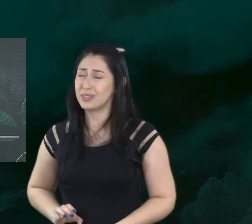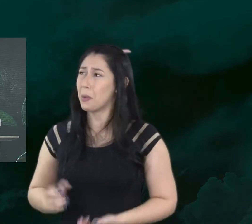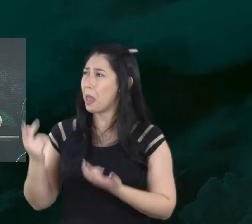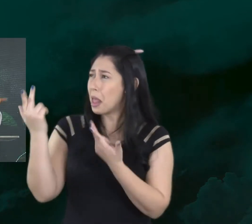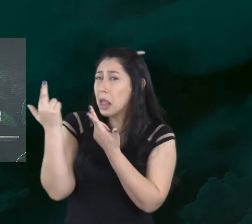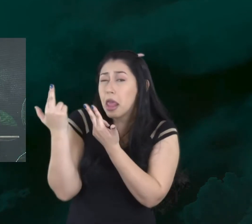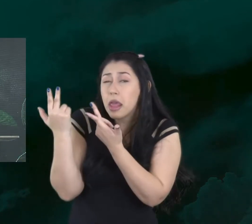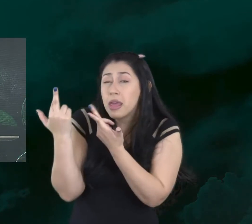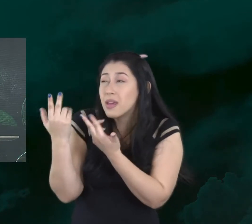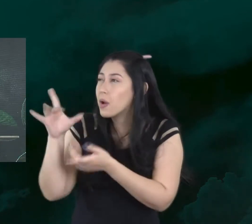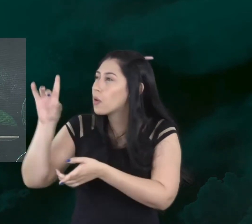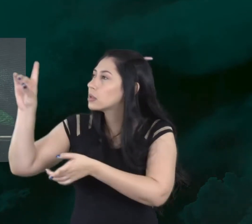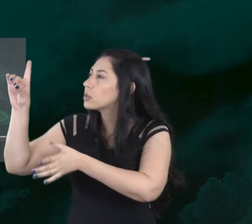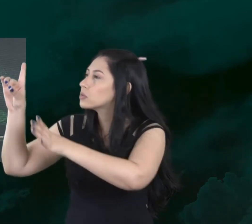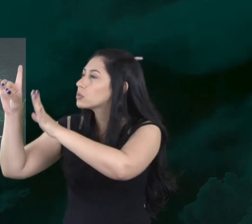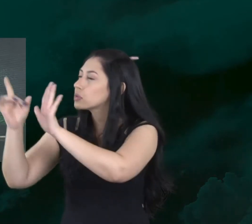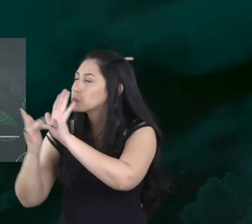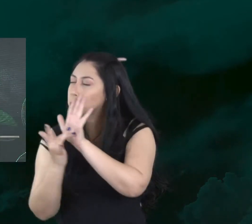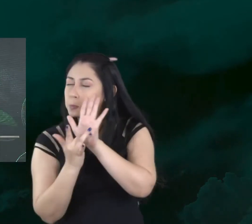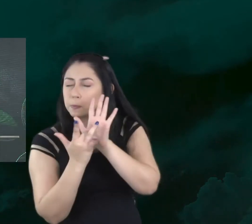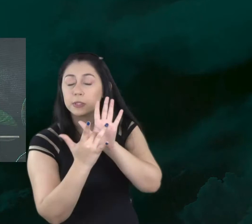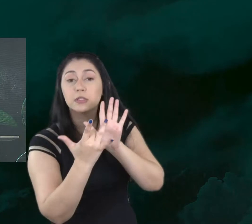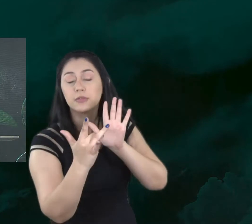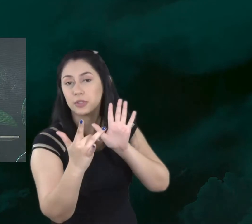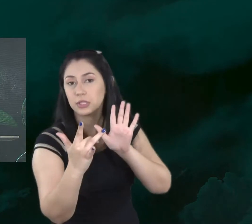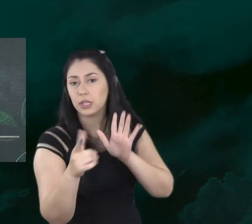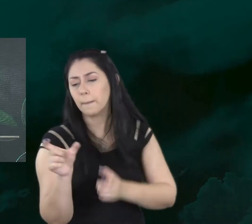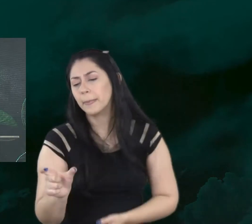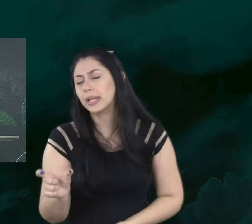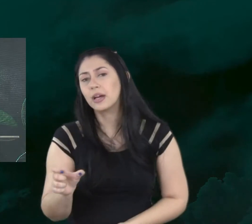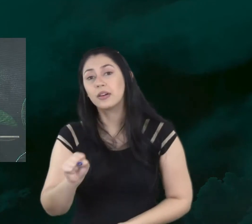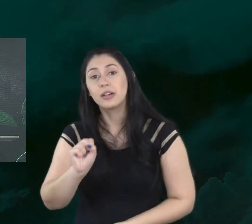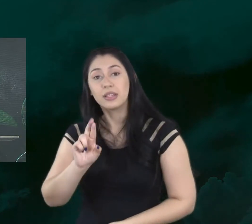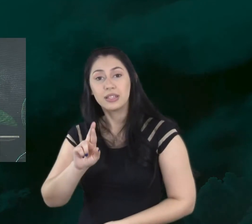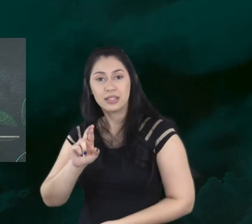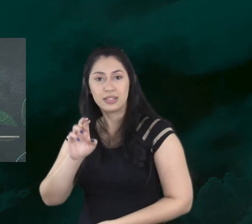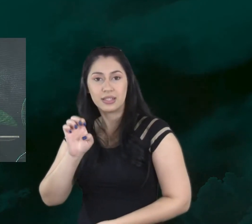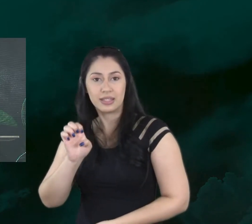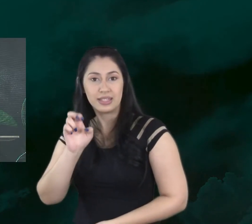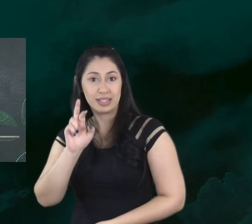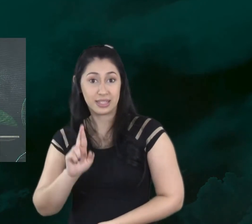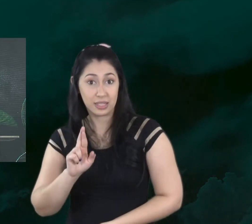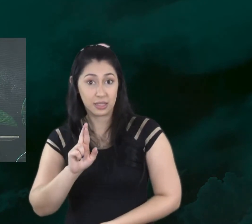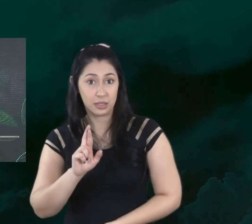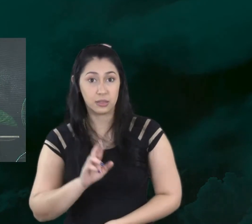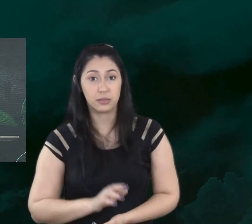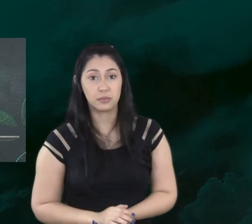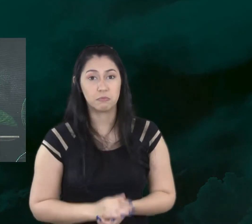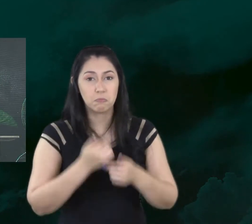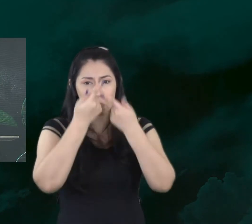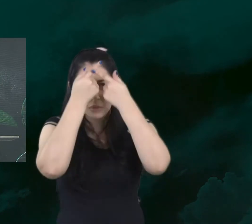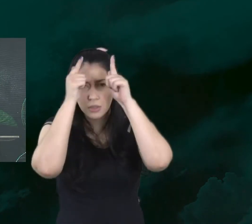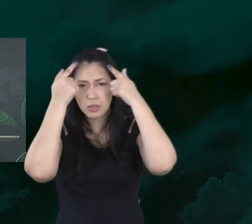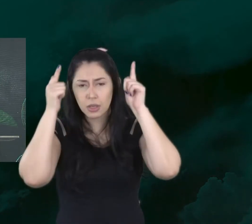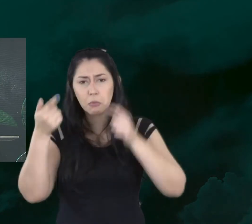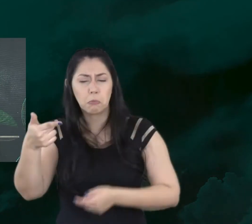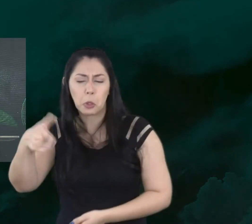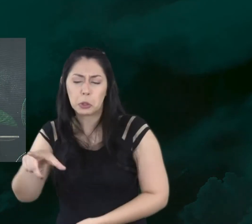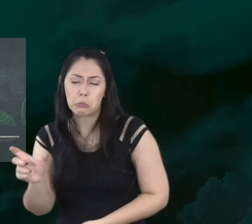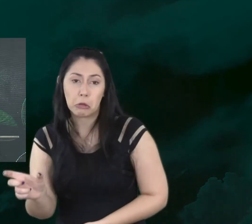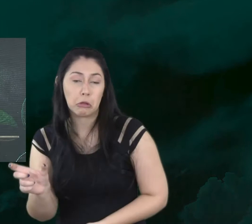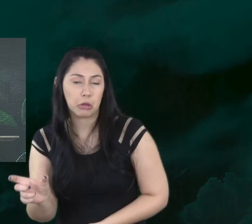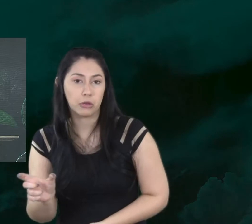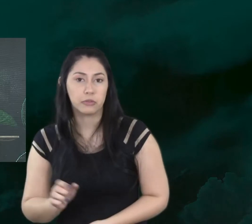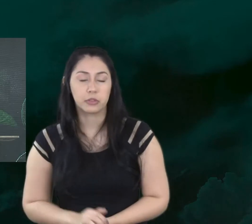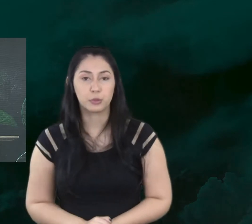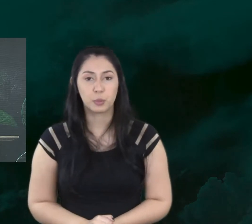Deus, da substância de Deus. Essa palavra ser em grego é hipóstasis, tá? E essa